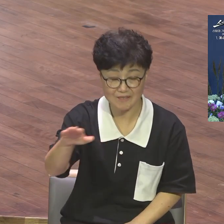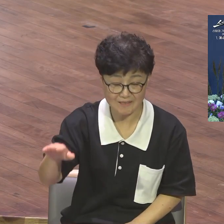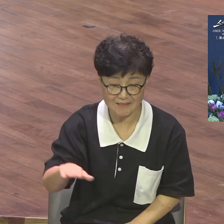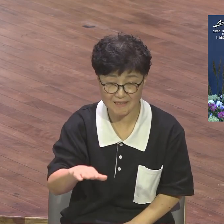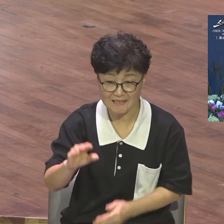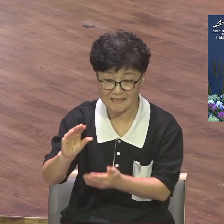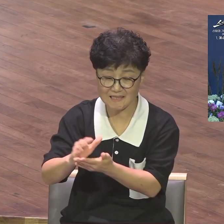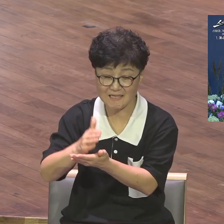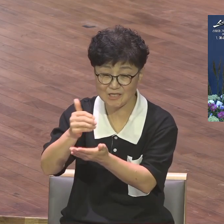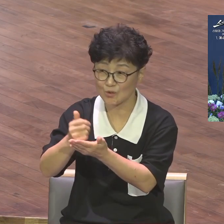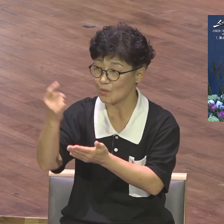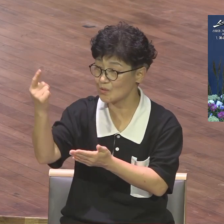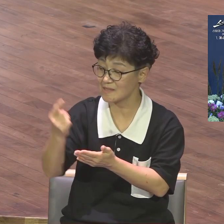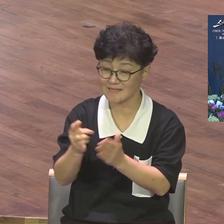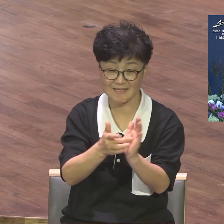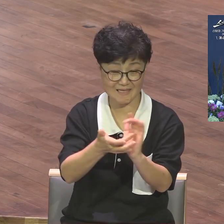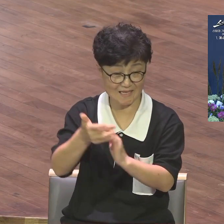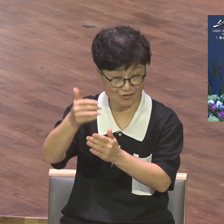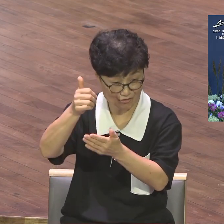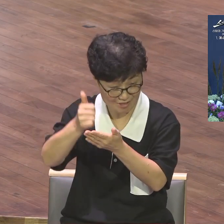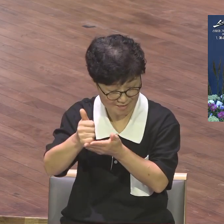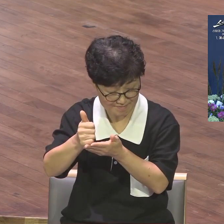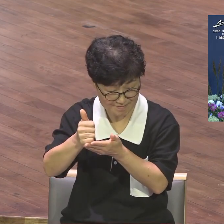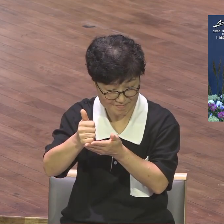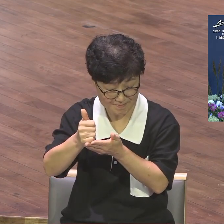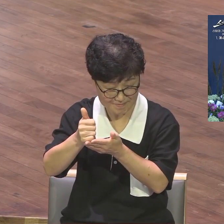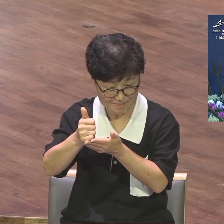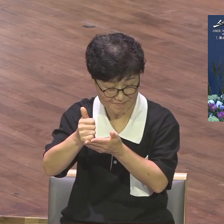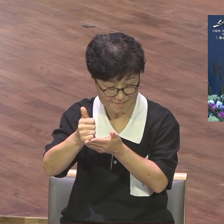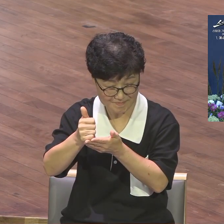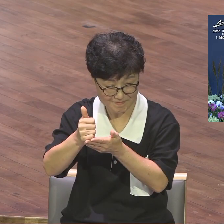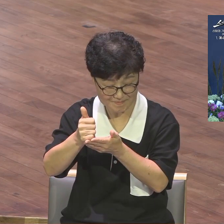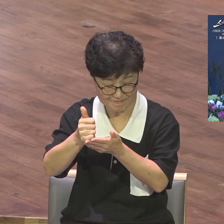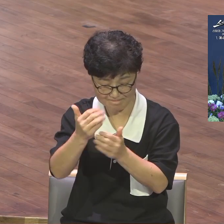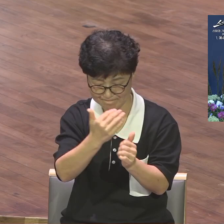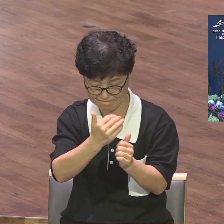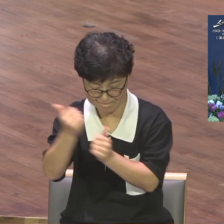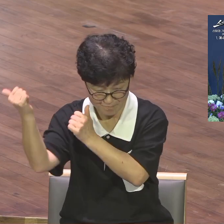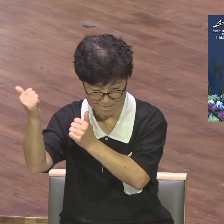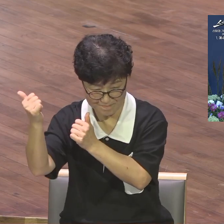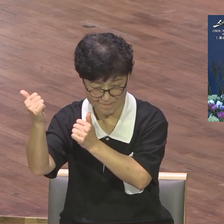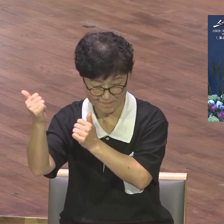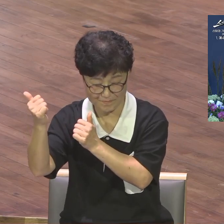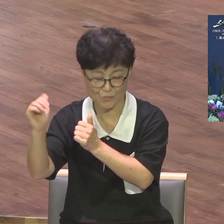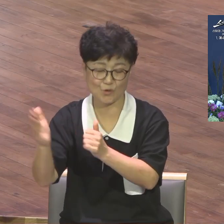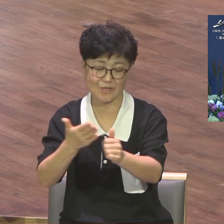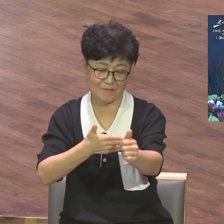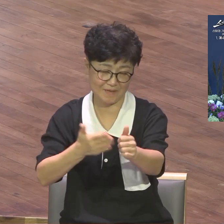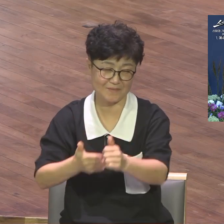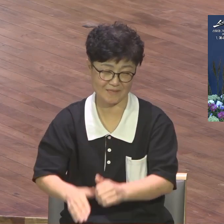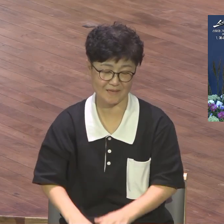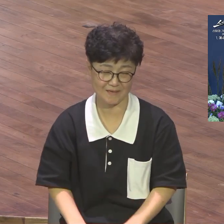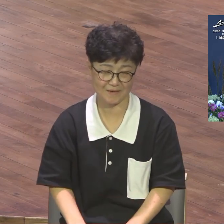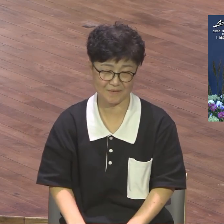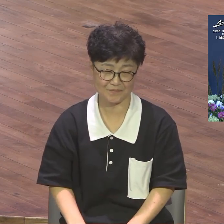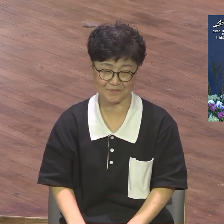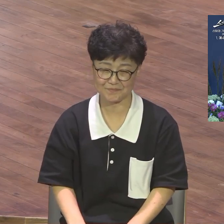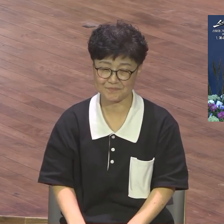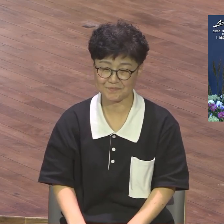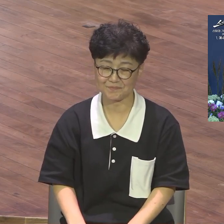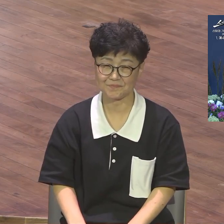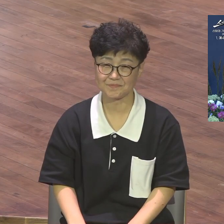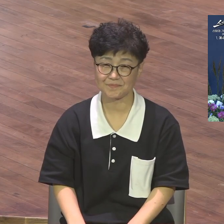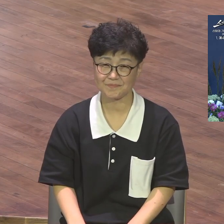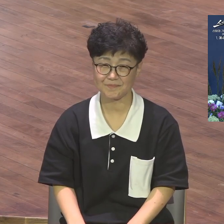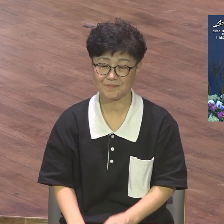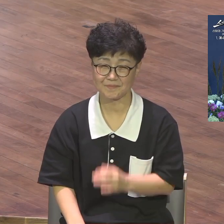예수님께 발견된 자인 줄 믿으시기를 바랍니다. 우리는 그 부르심에 속히 내려와서 인생의 전환점을 맞이한